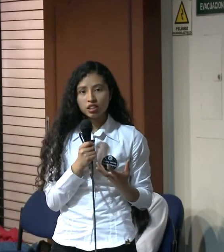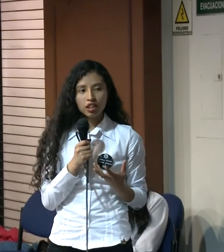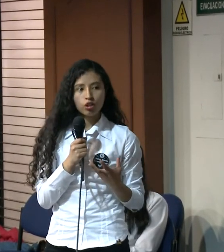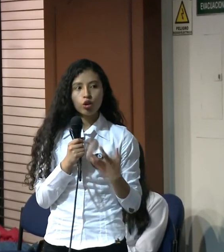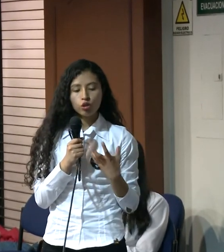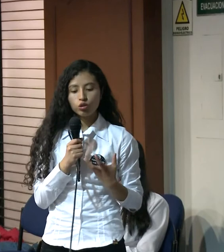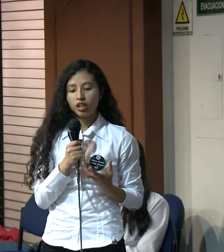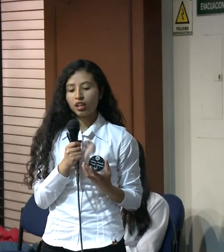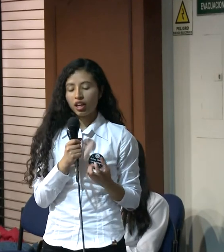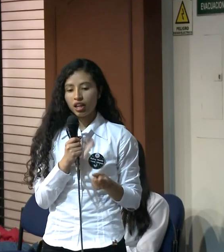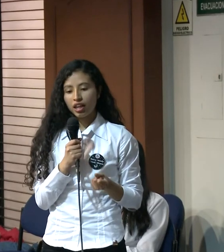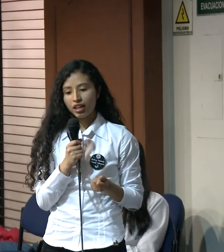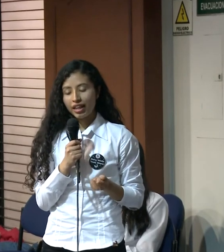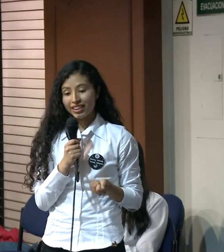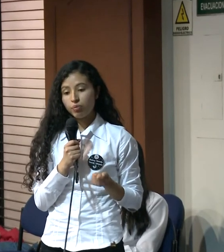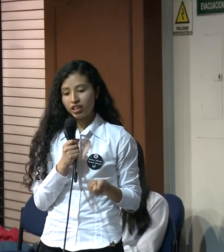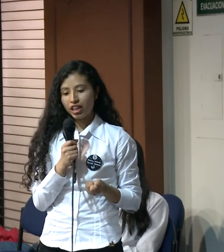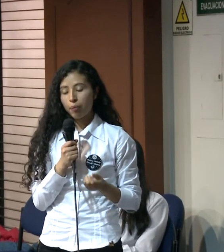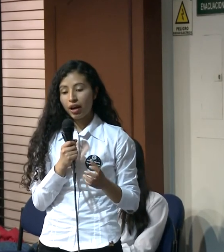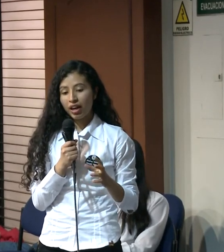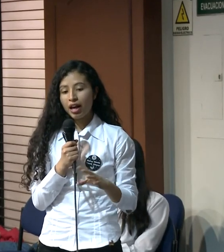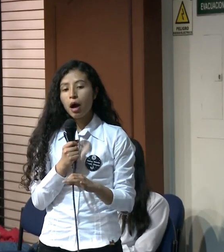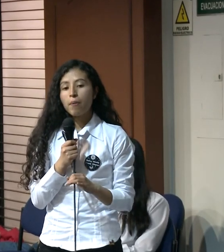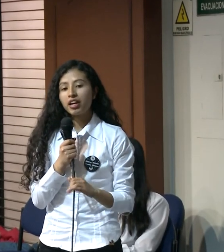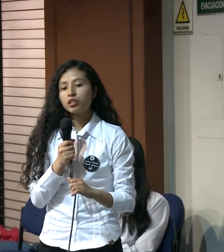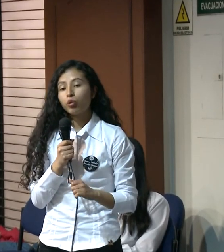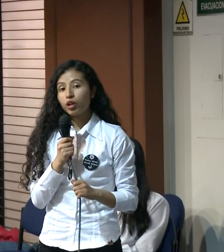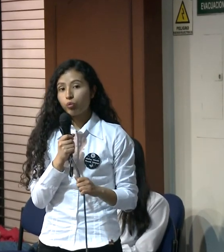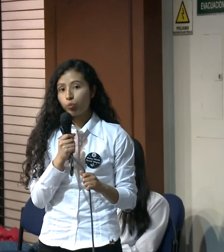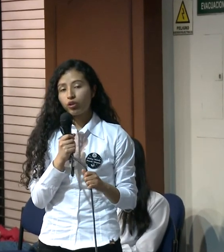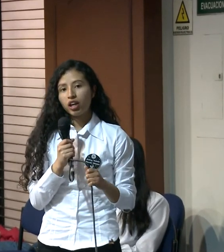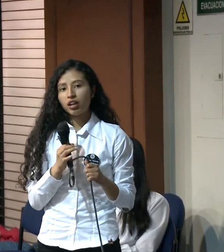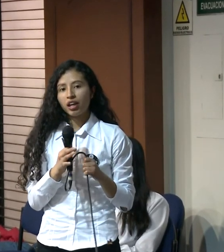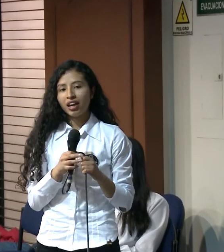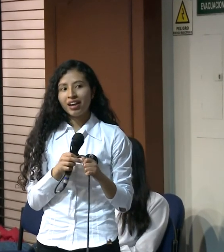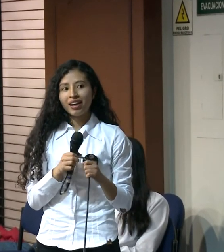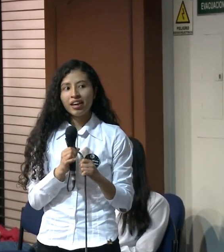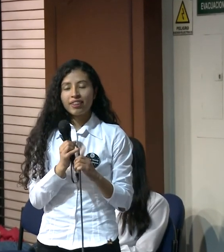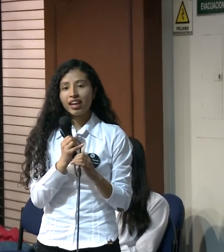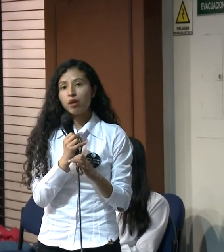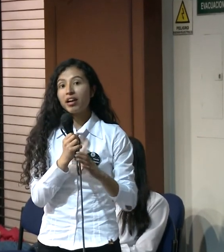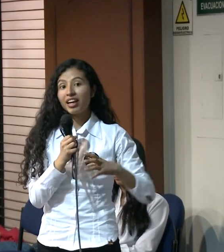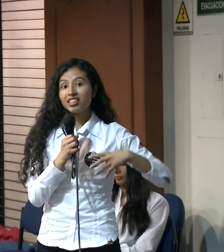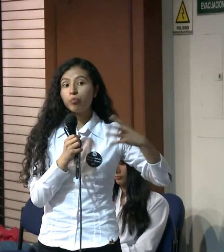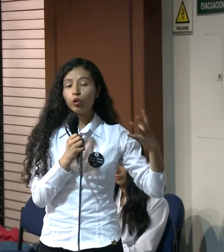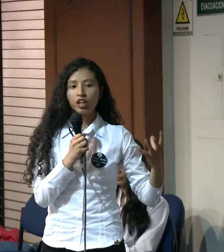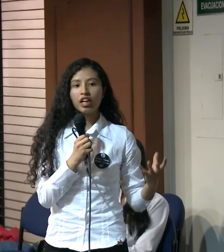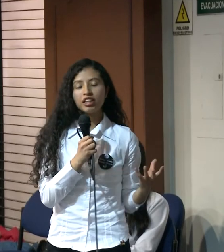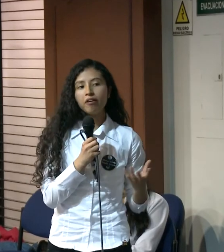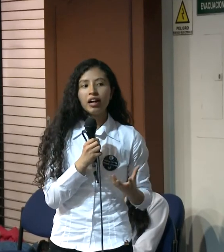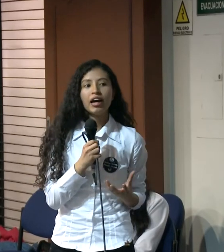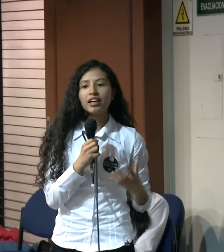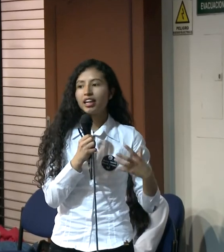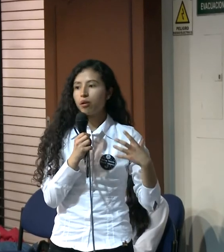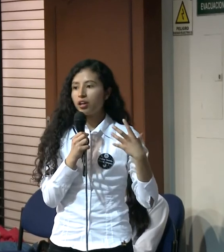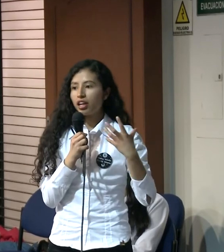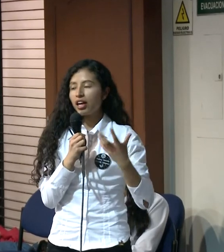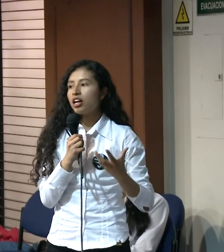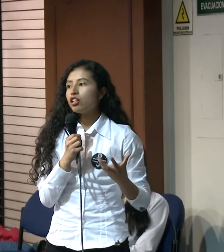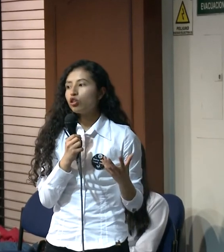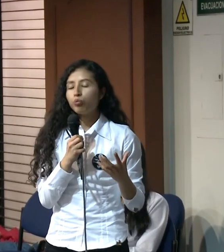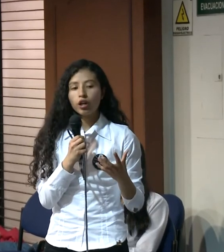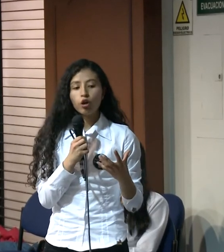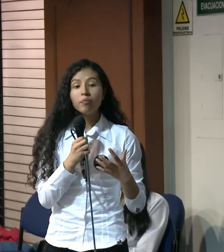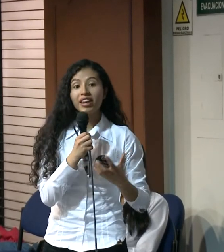es necesario conocer la temática para así poder proponer de qué manera se podría trabajar, de qué